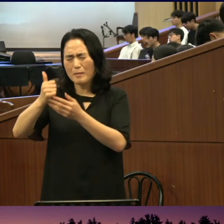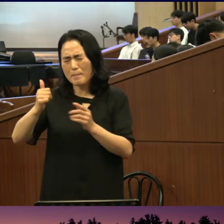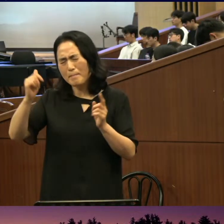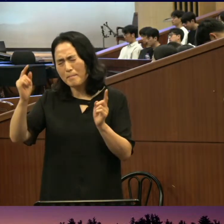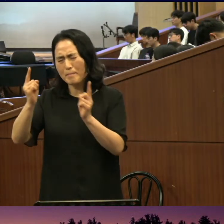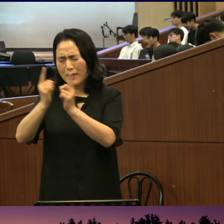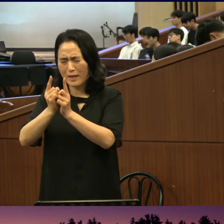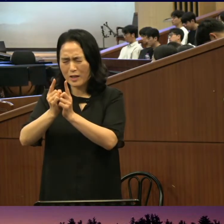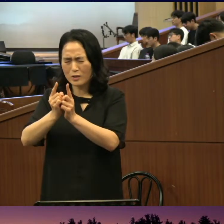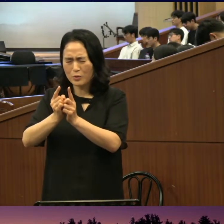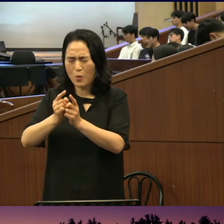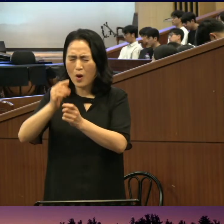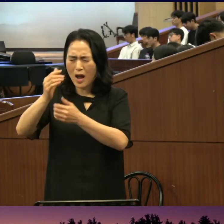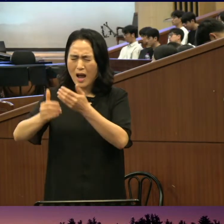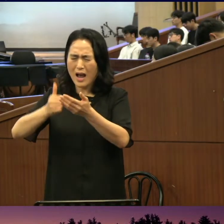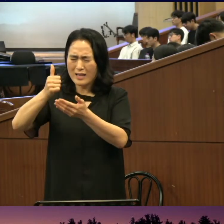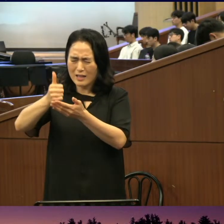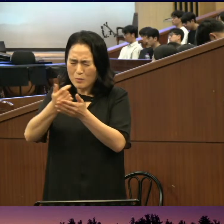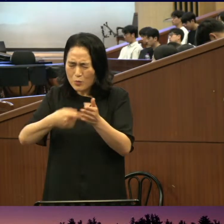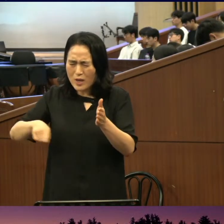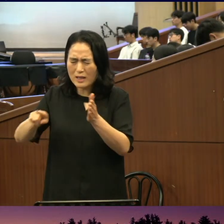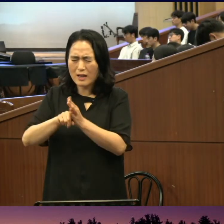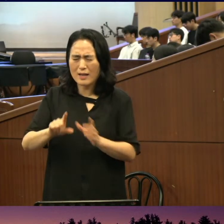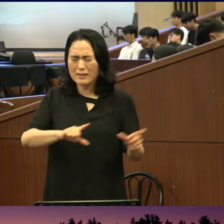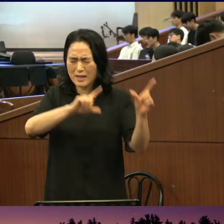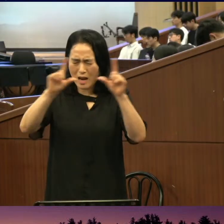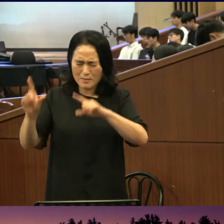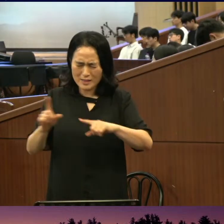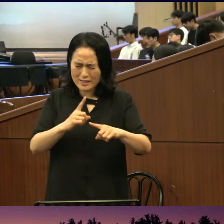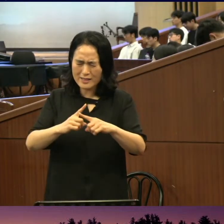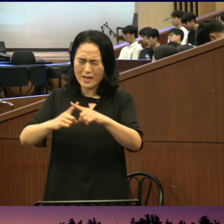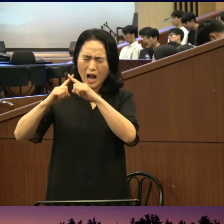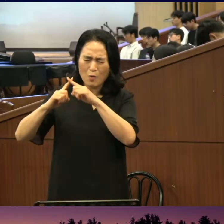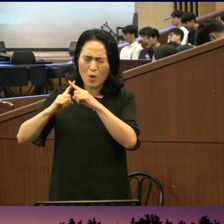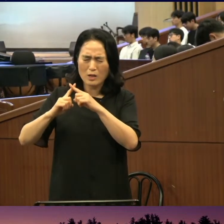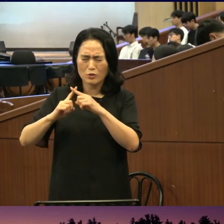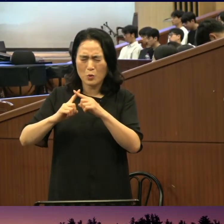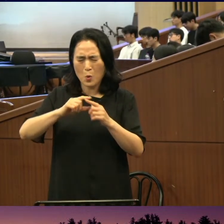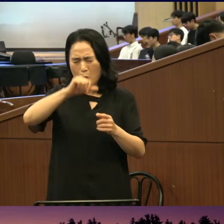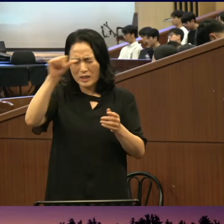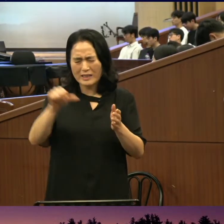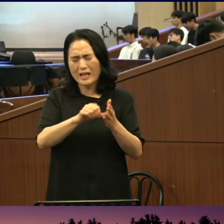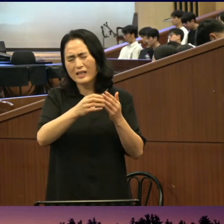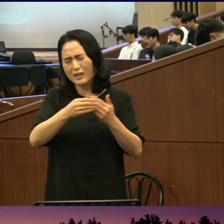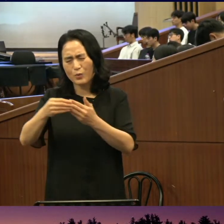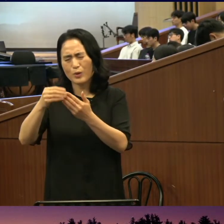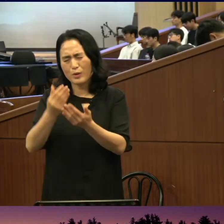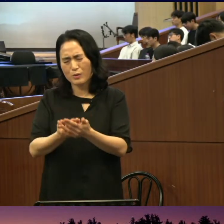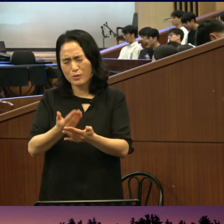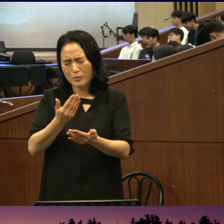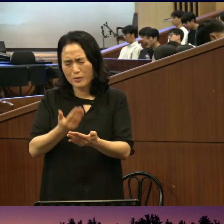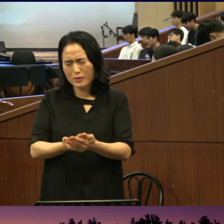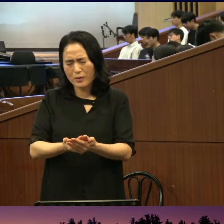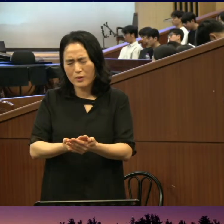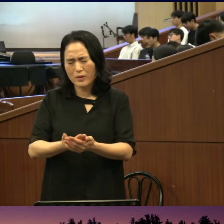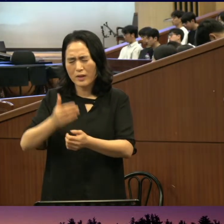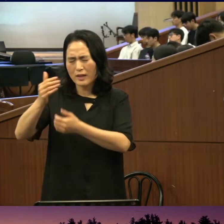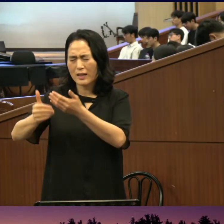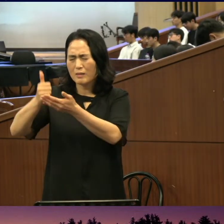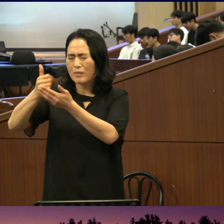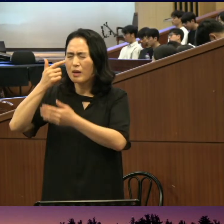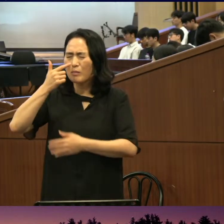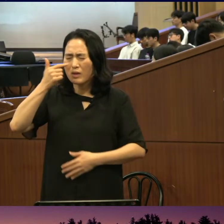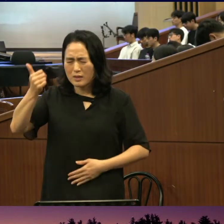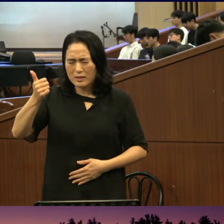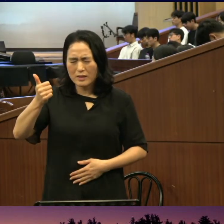위해서 삶의 전부를 바칠 수 있는 저들이 될 수 있도록 인도하여 주시옵소서. 하나님 아버지, 여러분의 단기